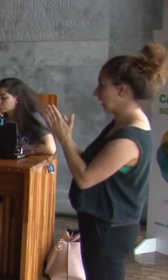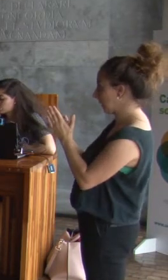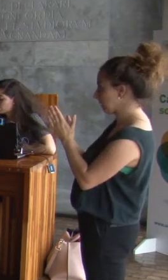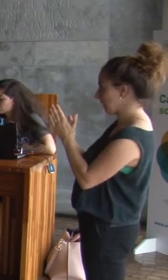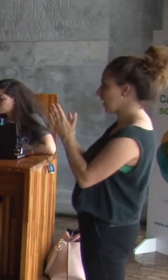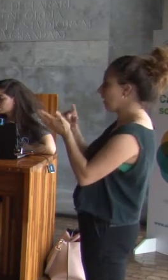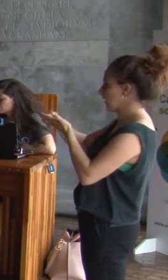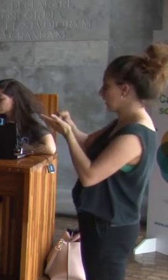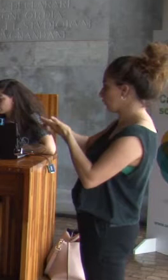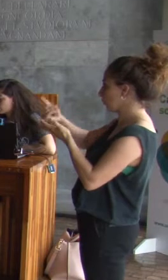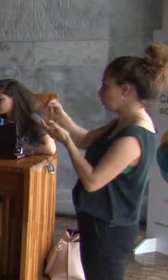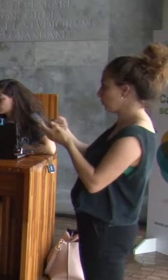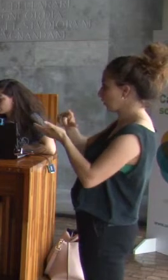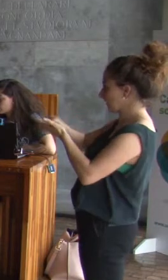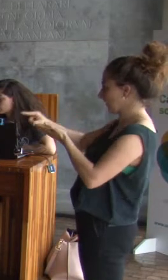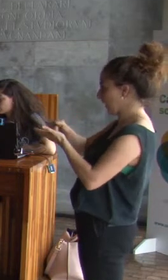Jukebox Letterario.